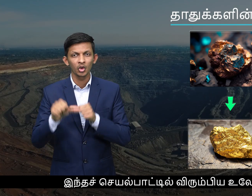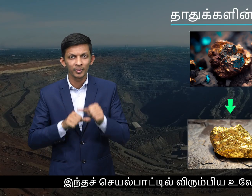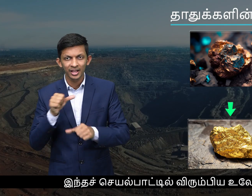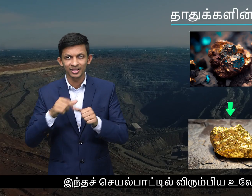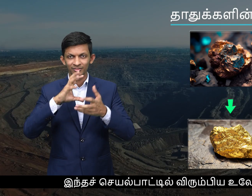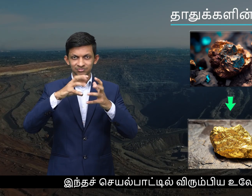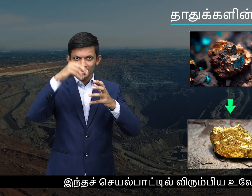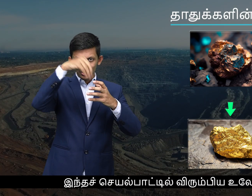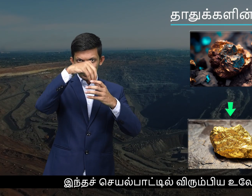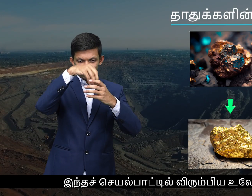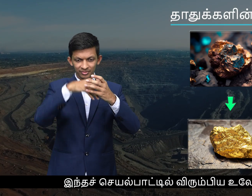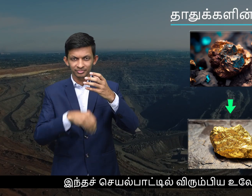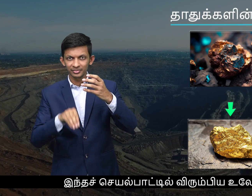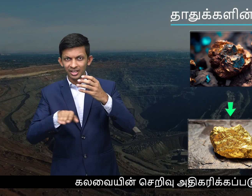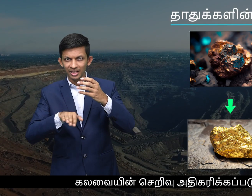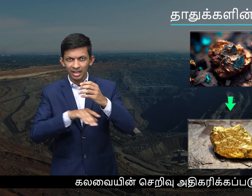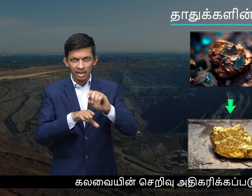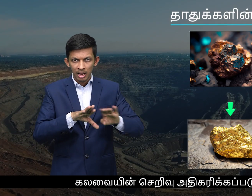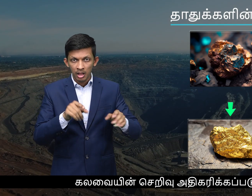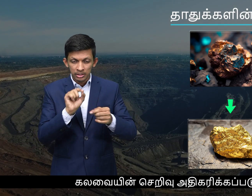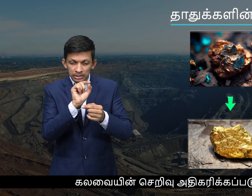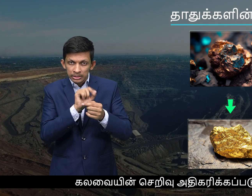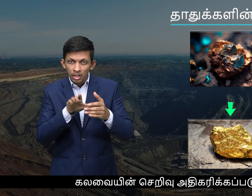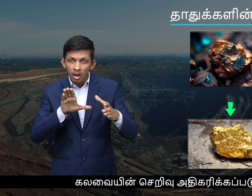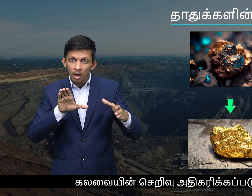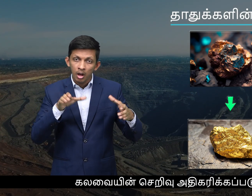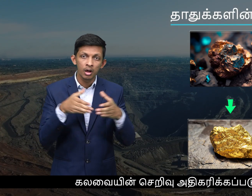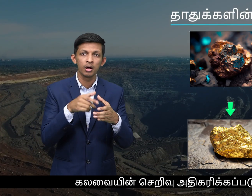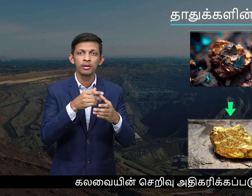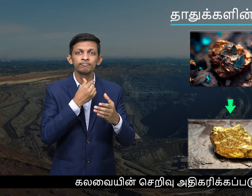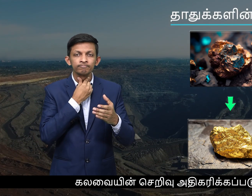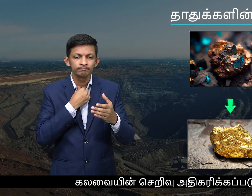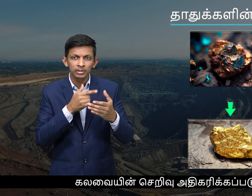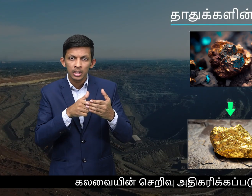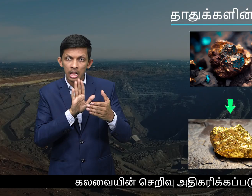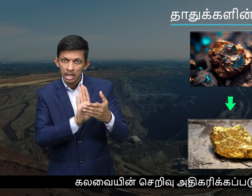இந்த செயல்பாட்டில் விரும்பிய உலோகத்தின் கலவையின் செறிவு அதிகரிக்கப்படுகிறது.